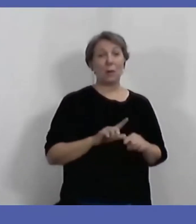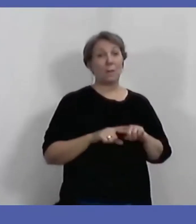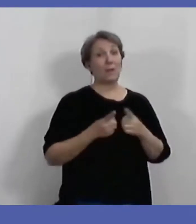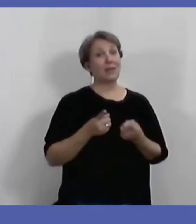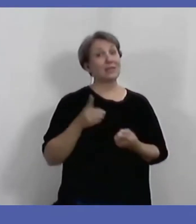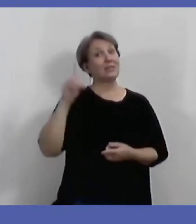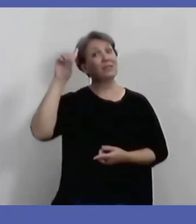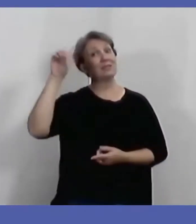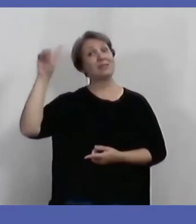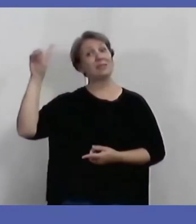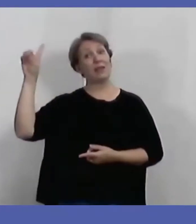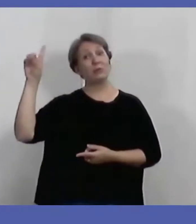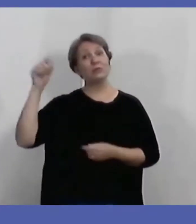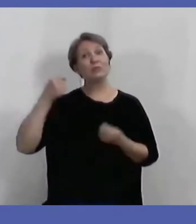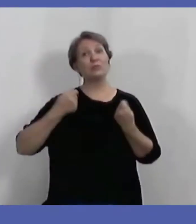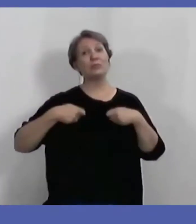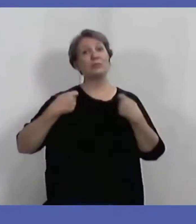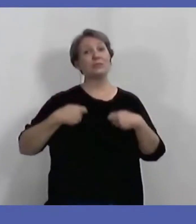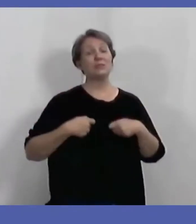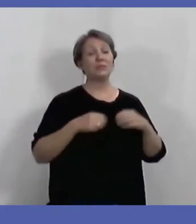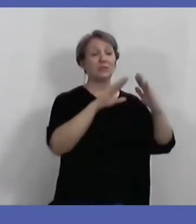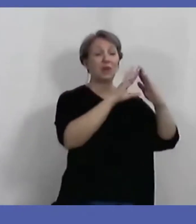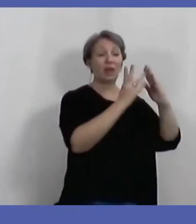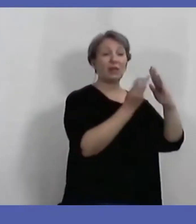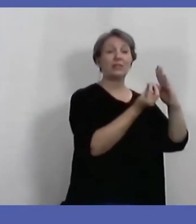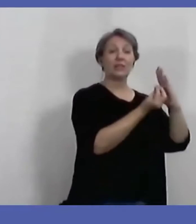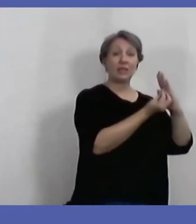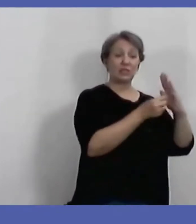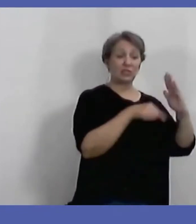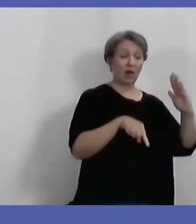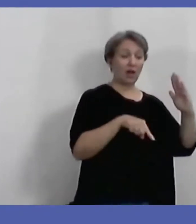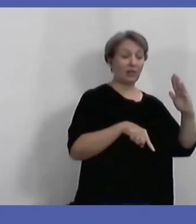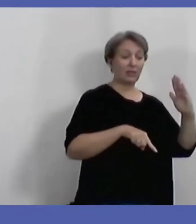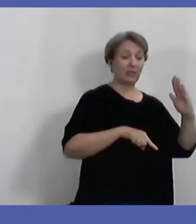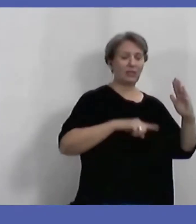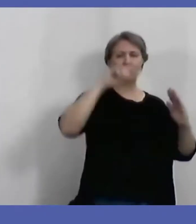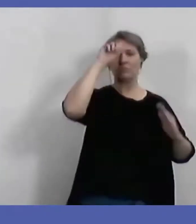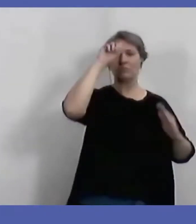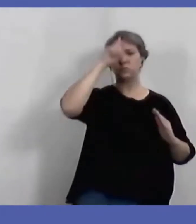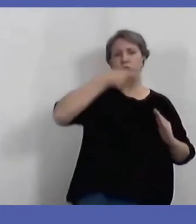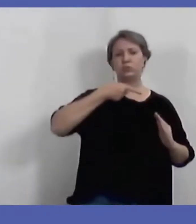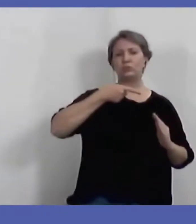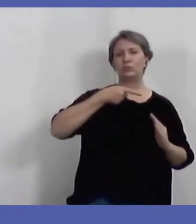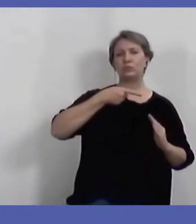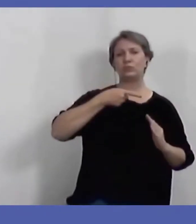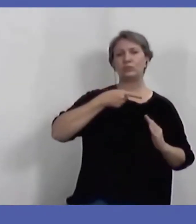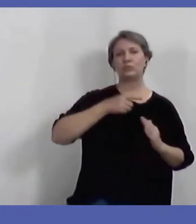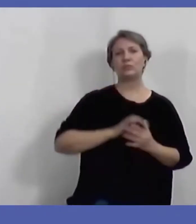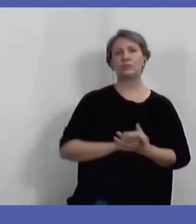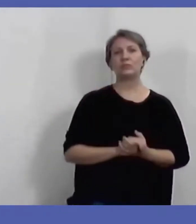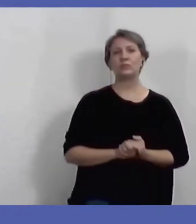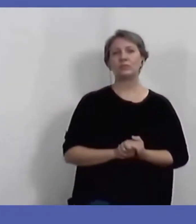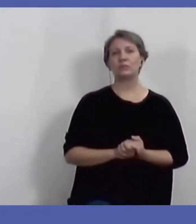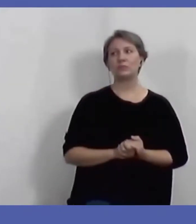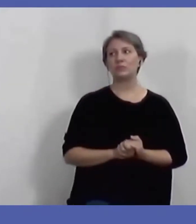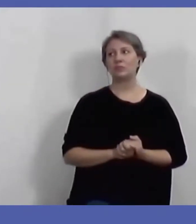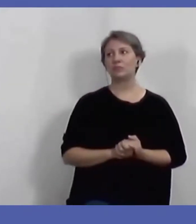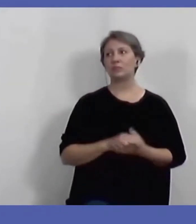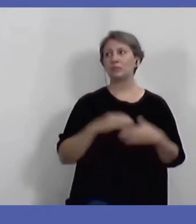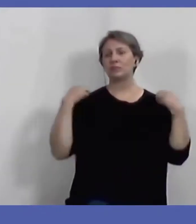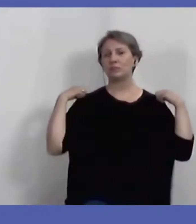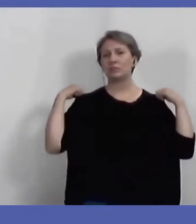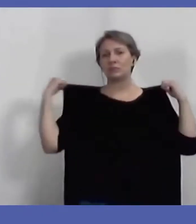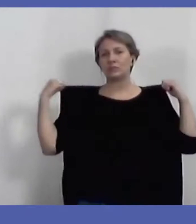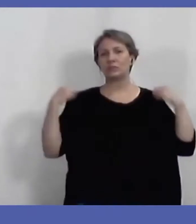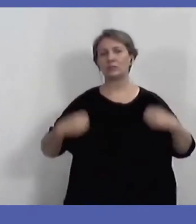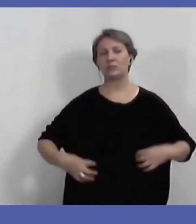igreja, né, para dar uma ordem para o céu. Tá bom, pode vir. Pode acionar esse botão